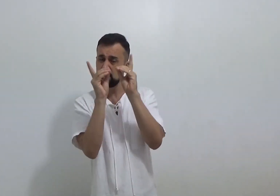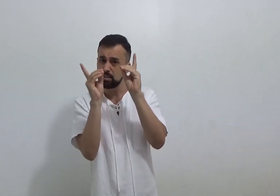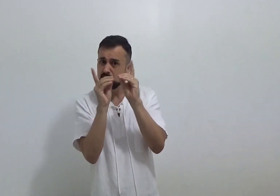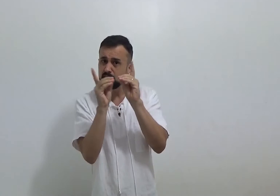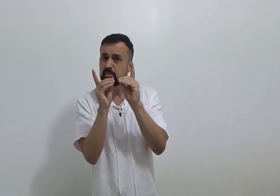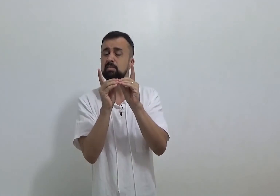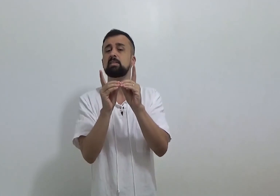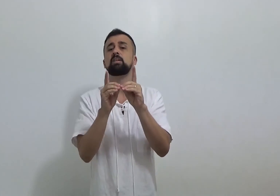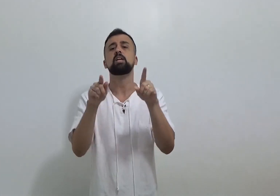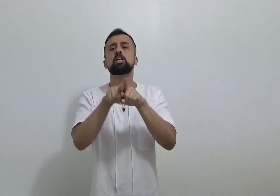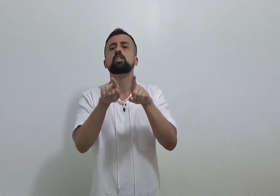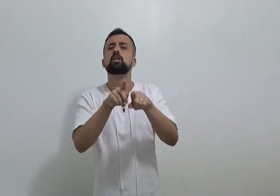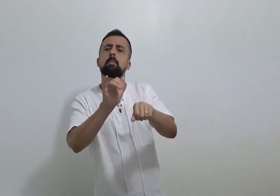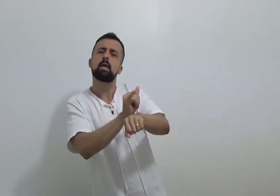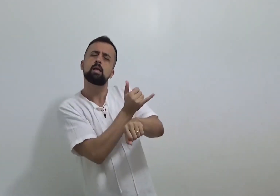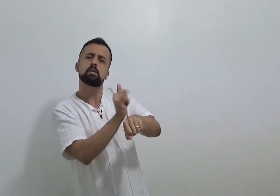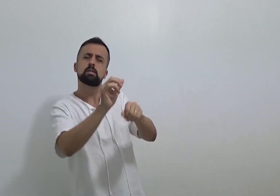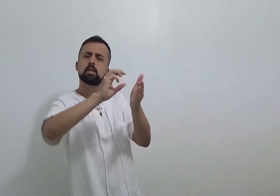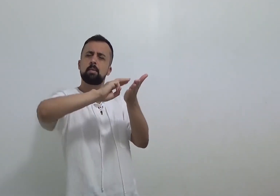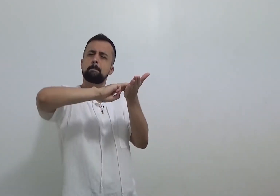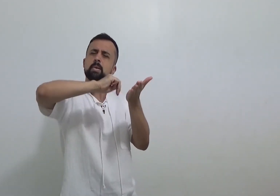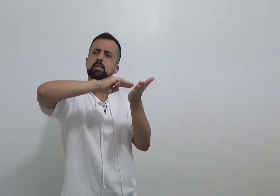material, das atividades,